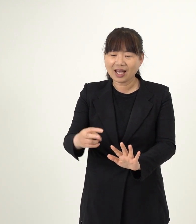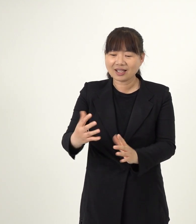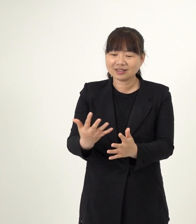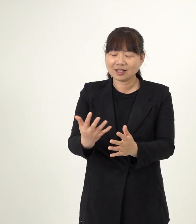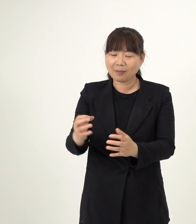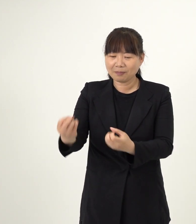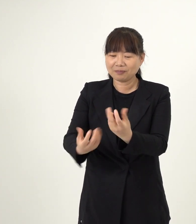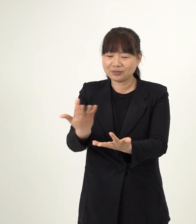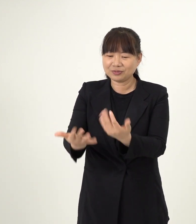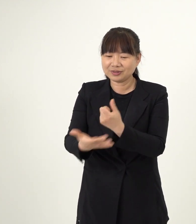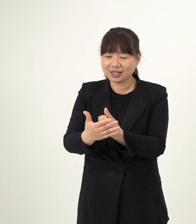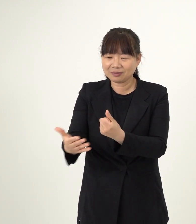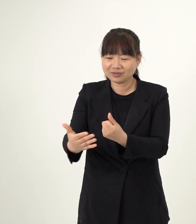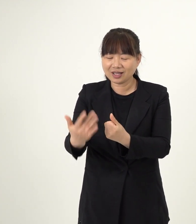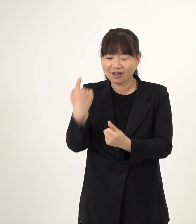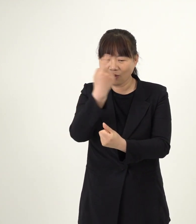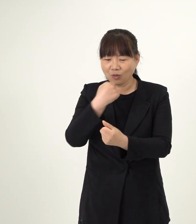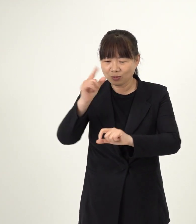들통이 났는데,